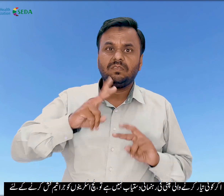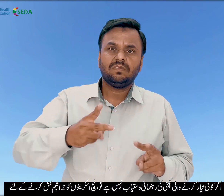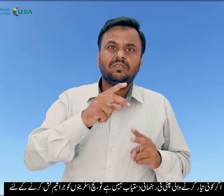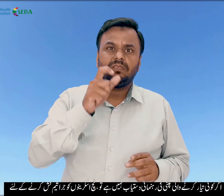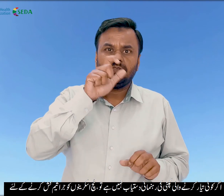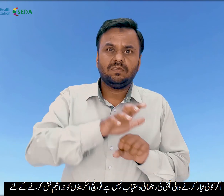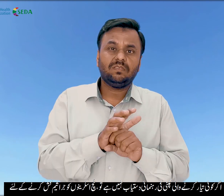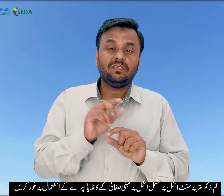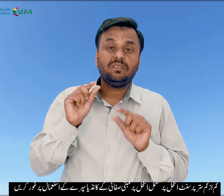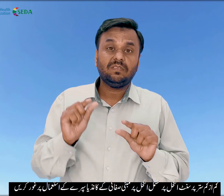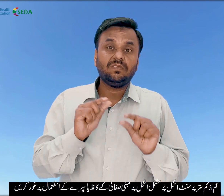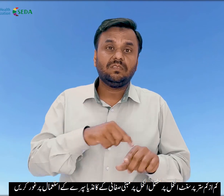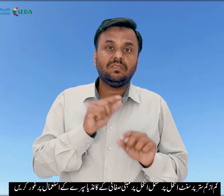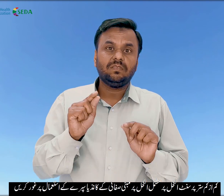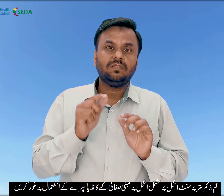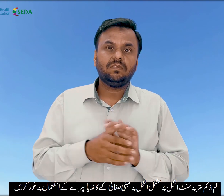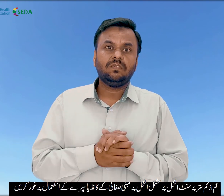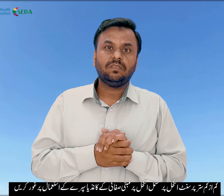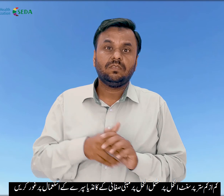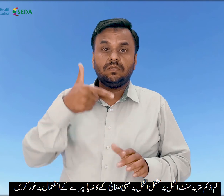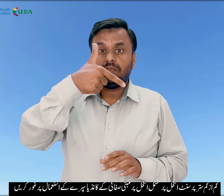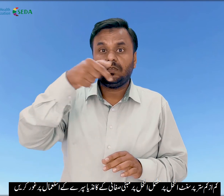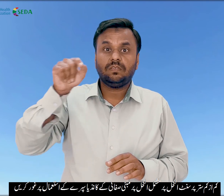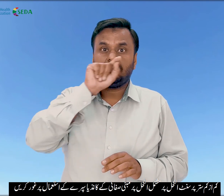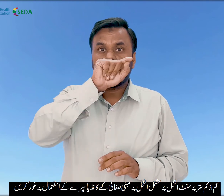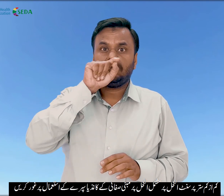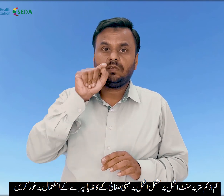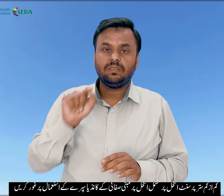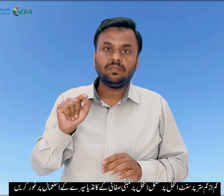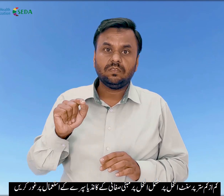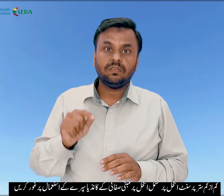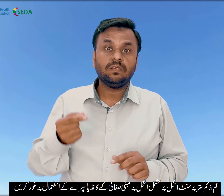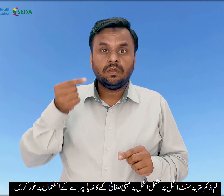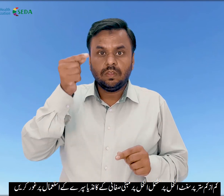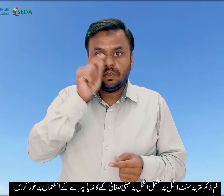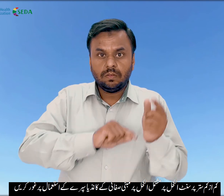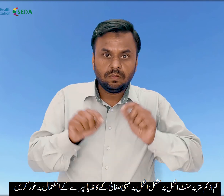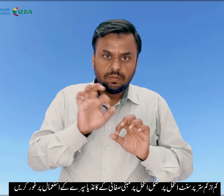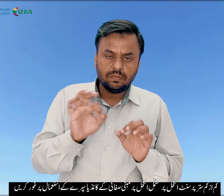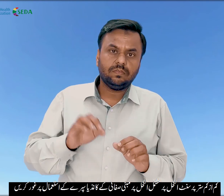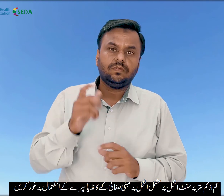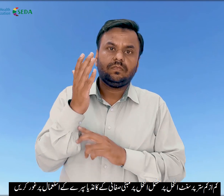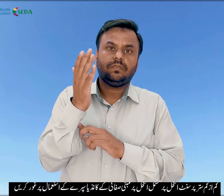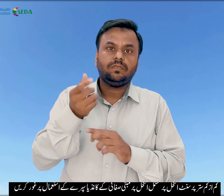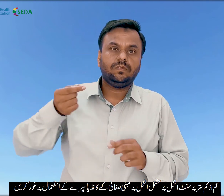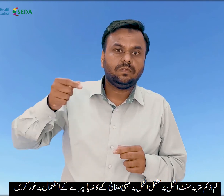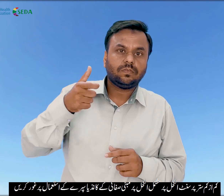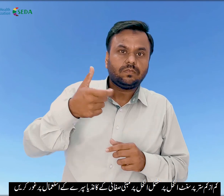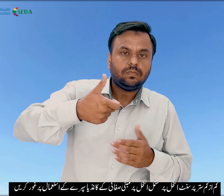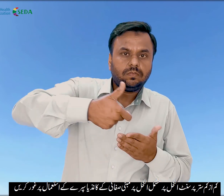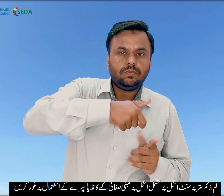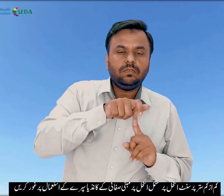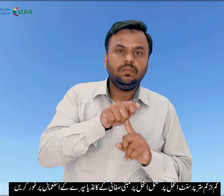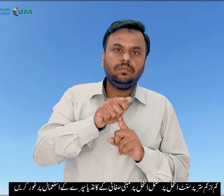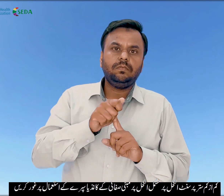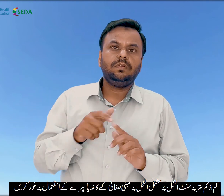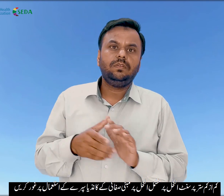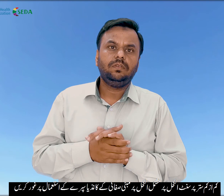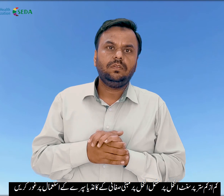لیے کم از کم 70% الکحل پر مشتمل الکحل پر مبنی صفائی کے